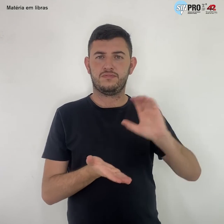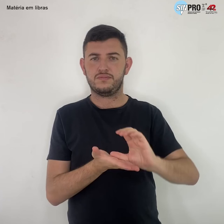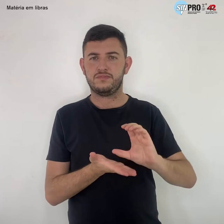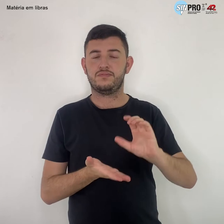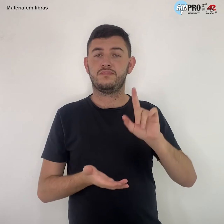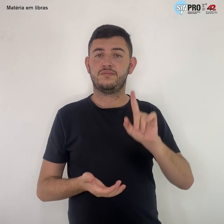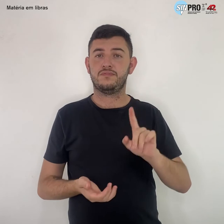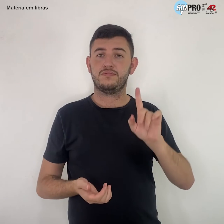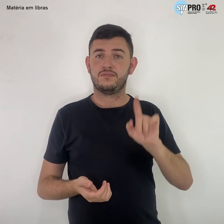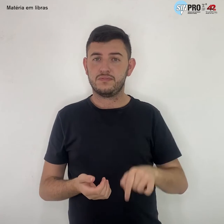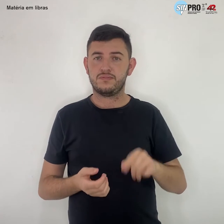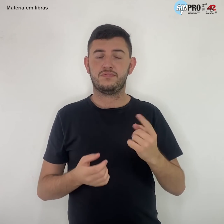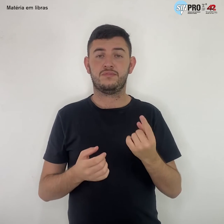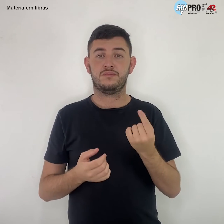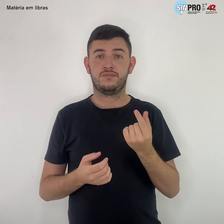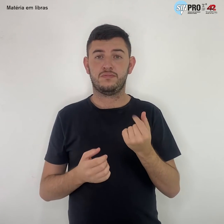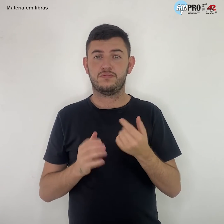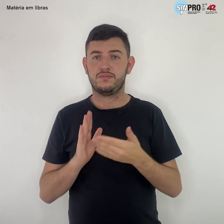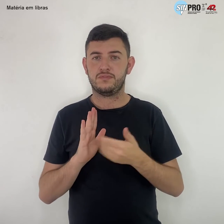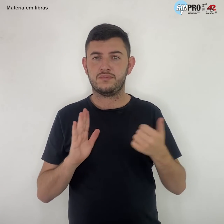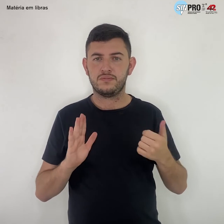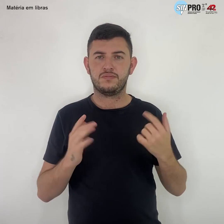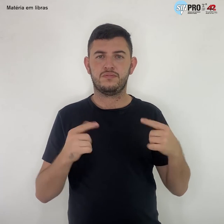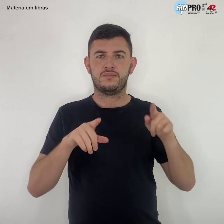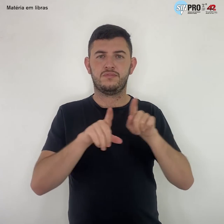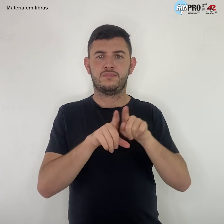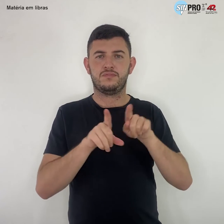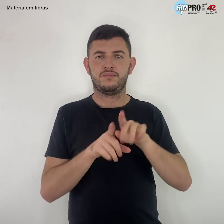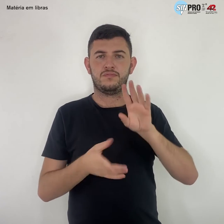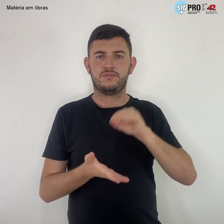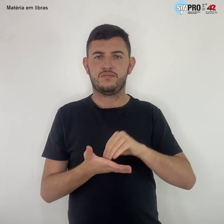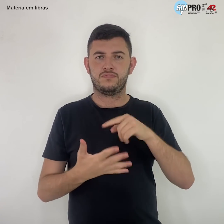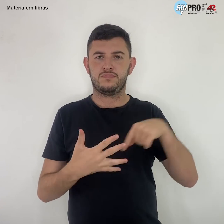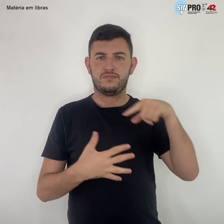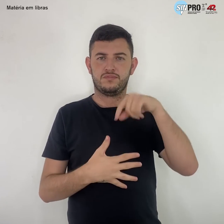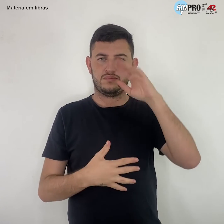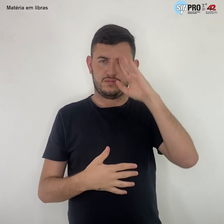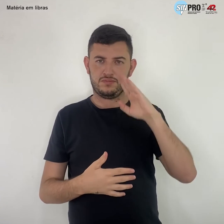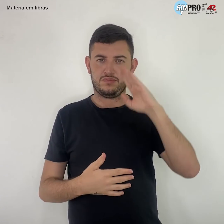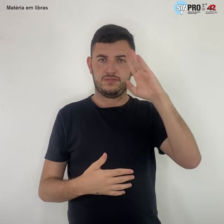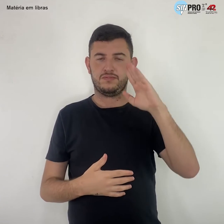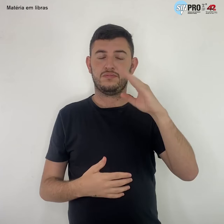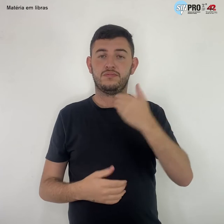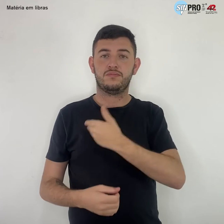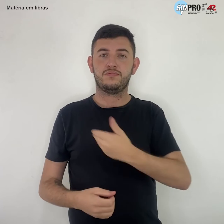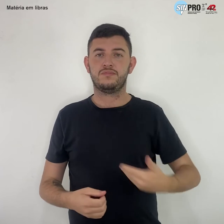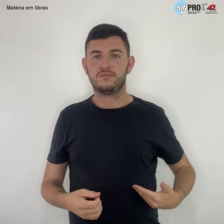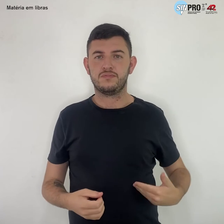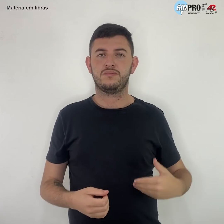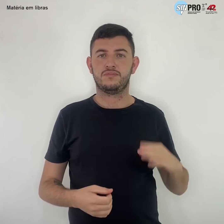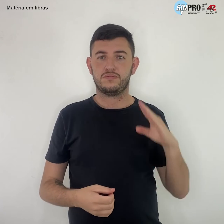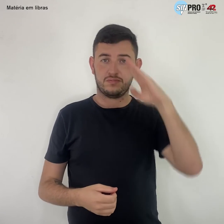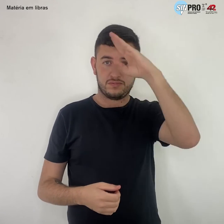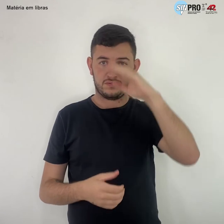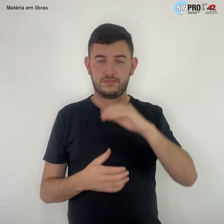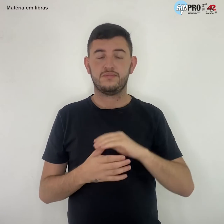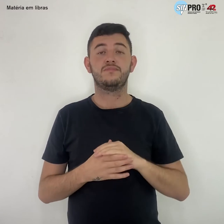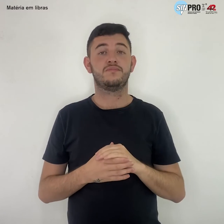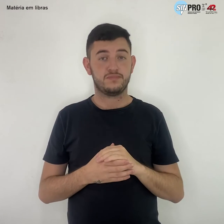de verba, e ausência de prioridade do governo de Jair Bolsonaro. Esta é a